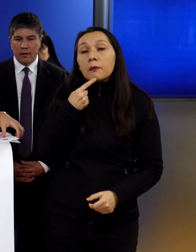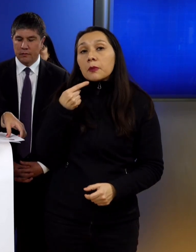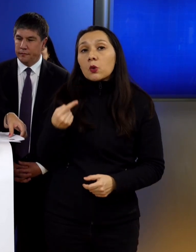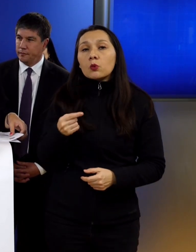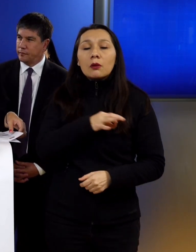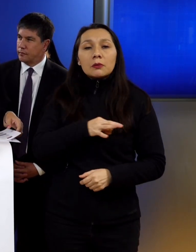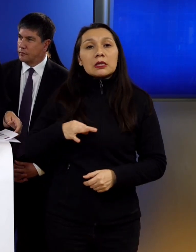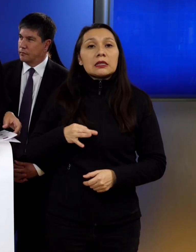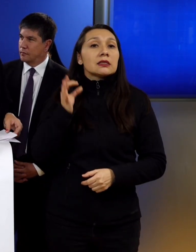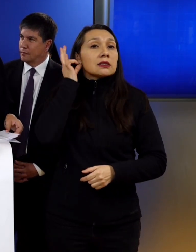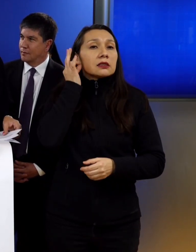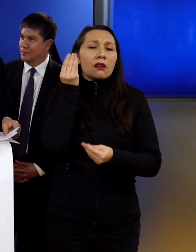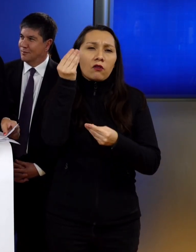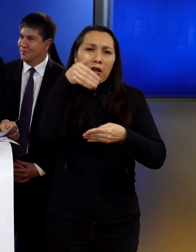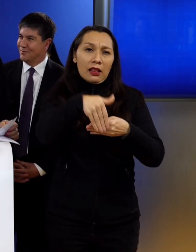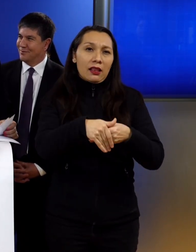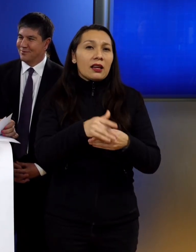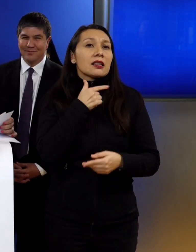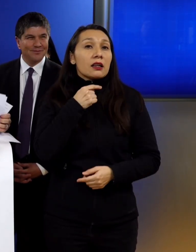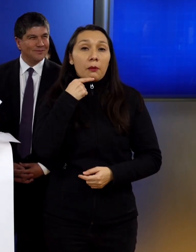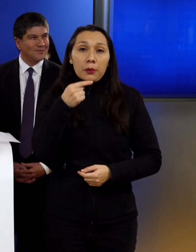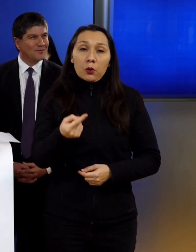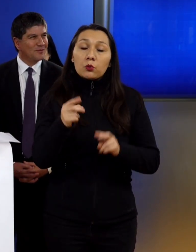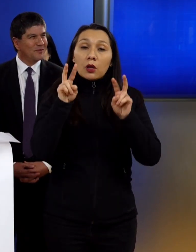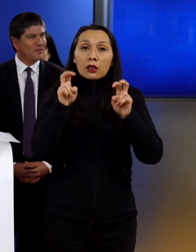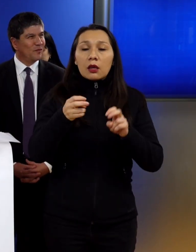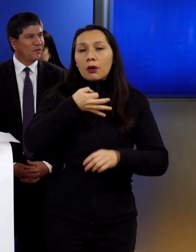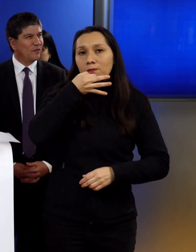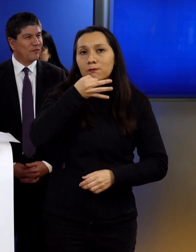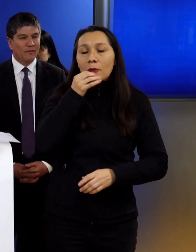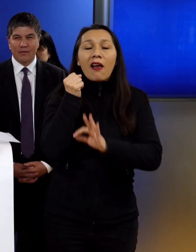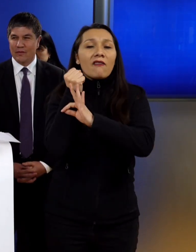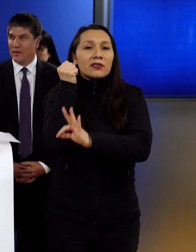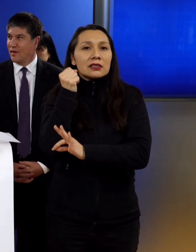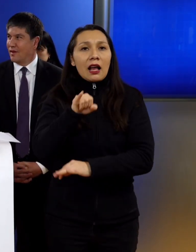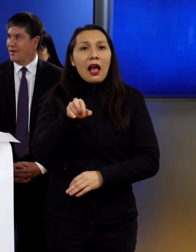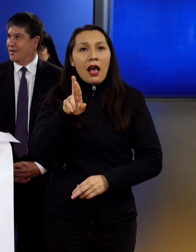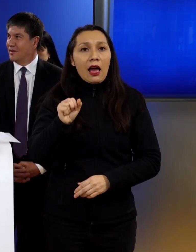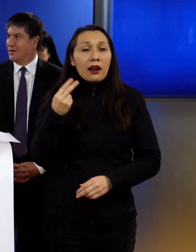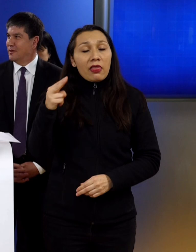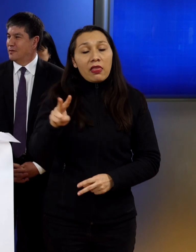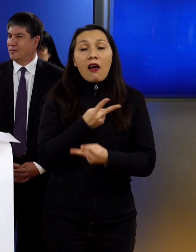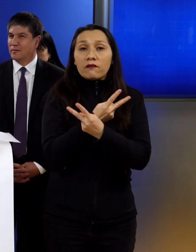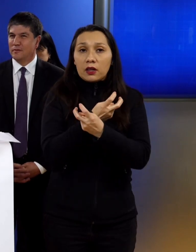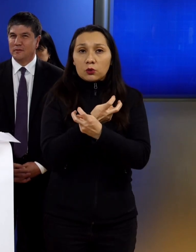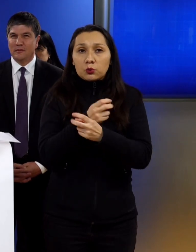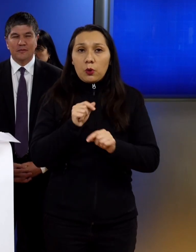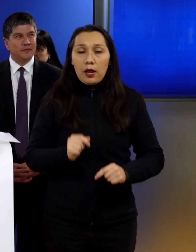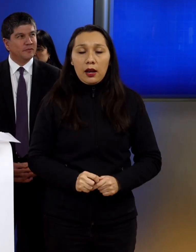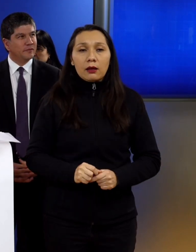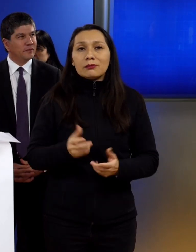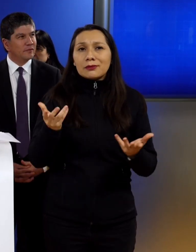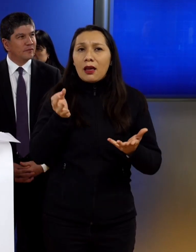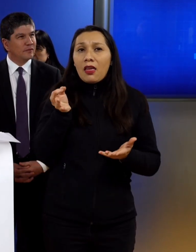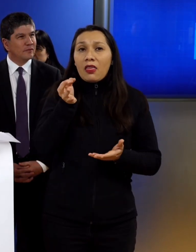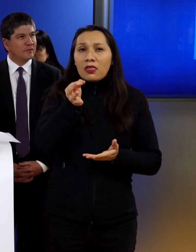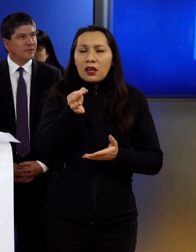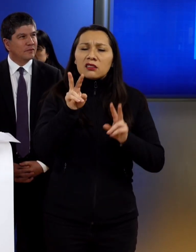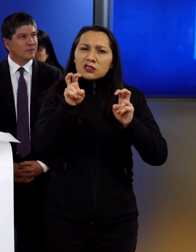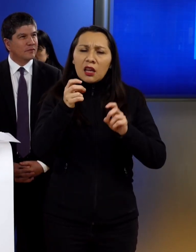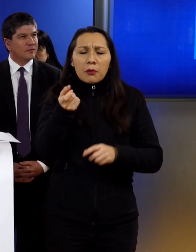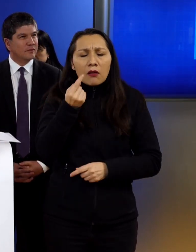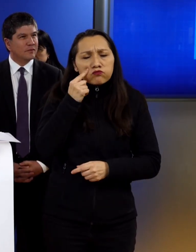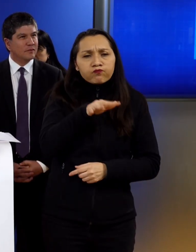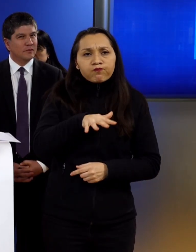tardes. Quise consultar respecto a las declaraciones del fiscal Tarek en Venezuela, si lo que plantea estaba dentro del